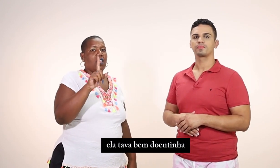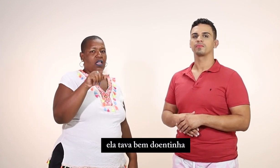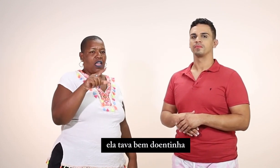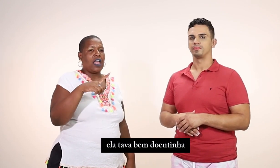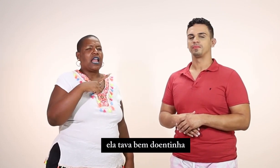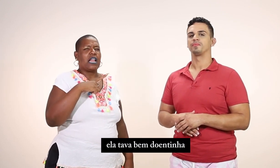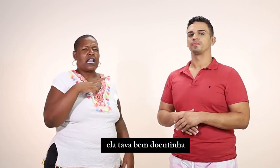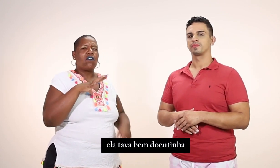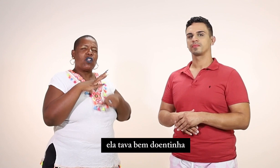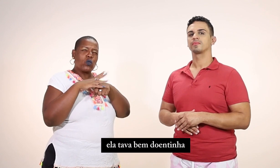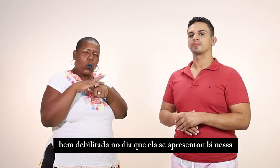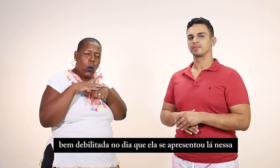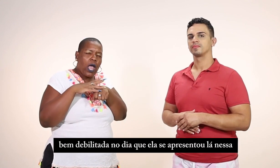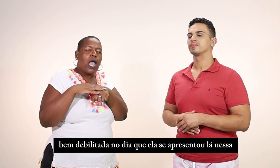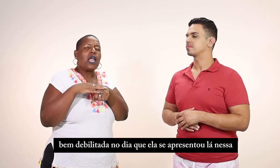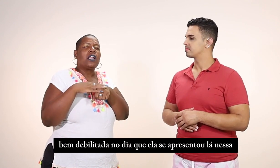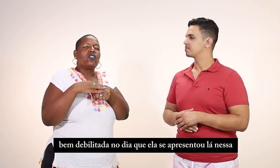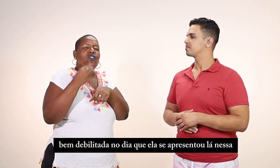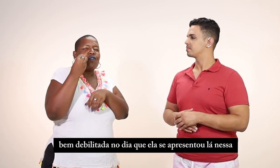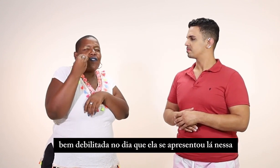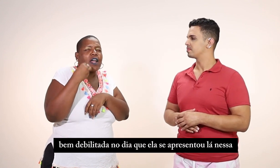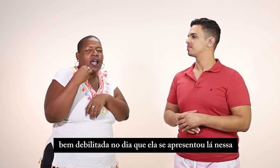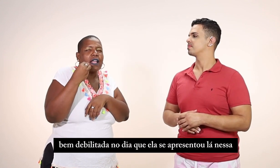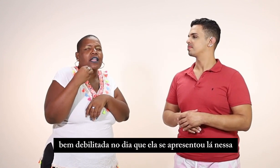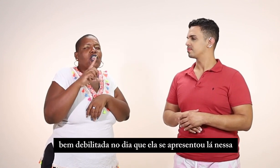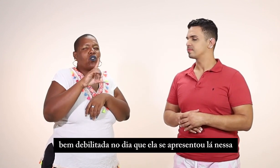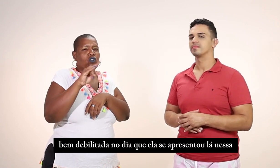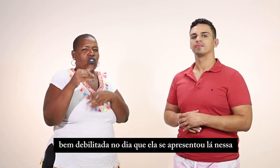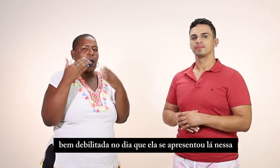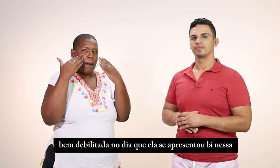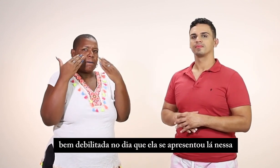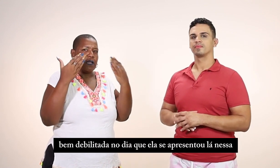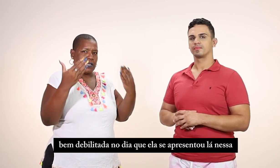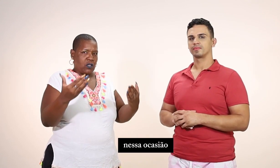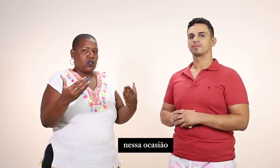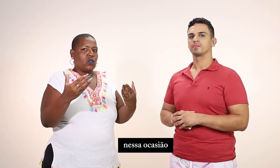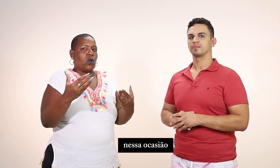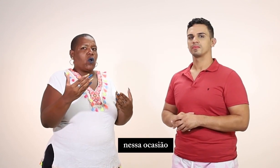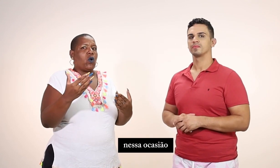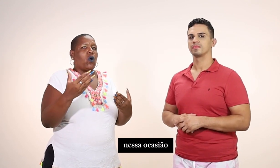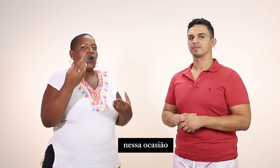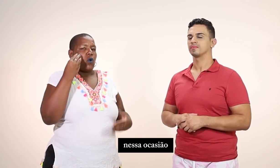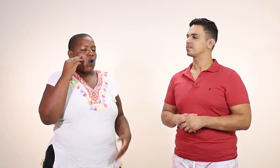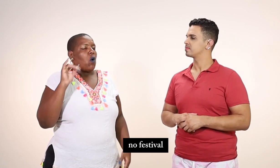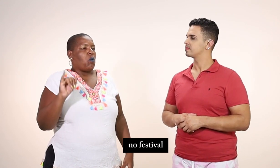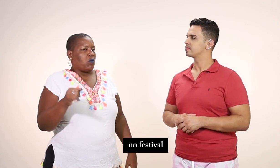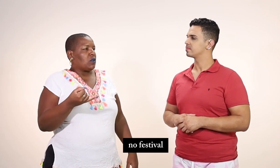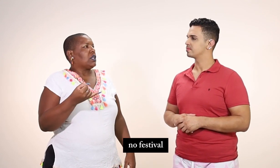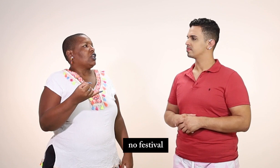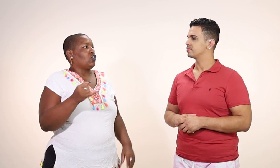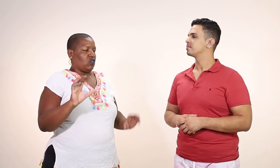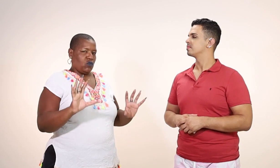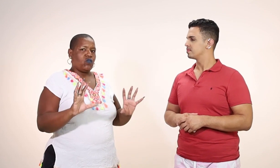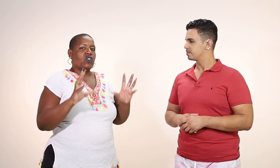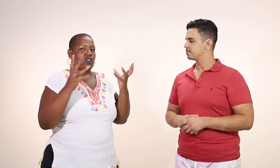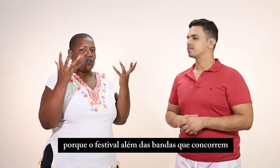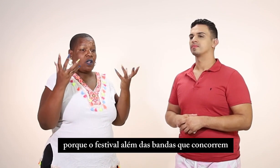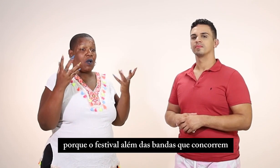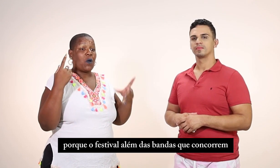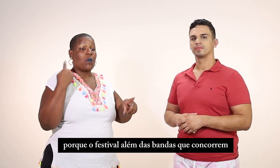bem doentinha, bem debilitada no dia que ela se apresentou lá nessa ocasião, no festival. Porque o festival,